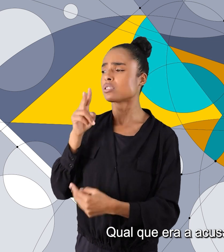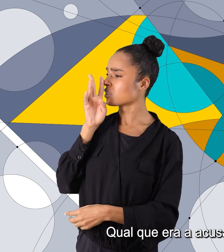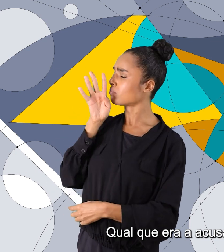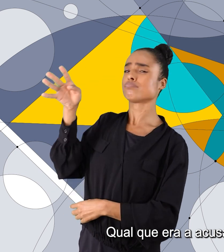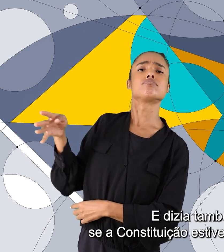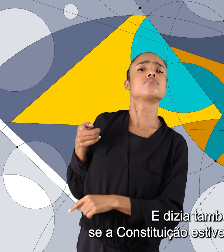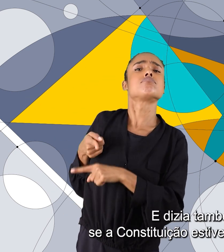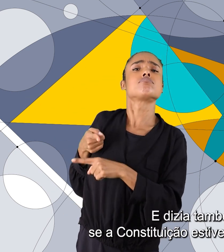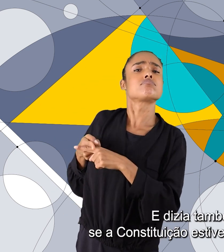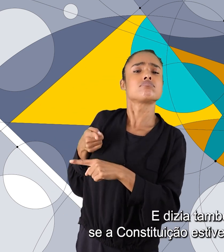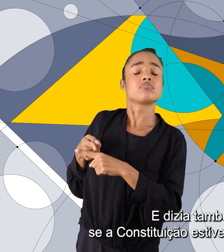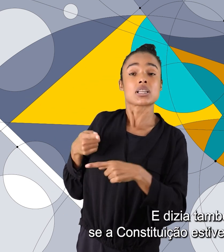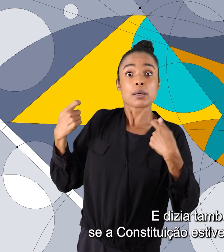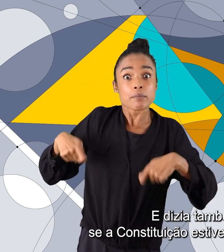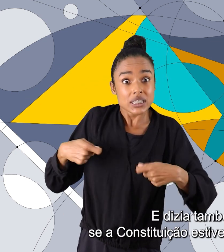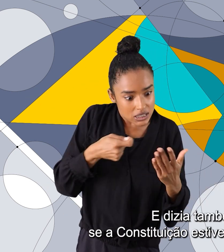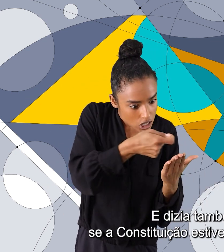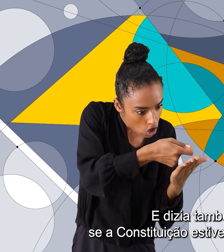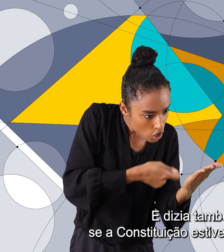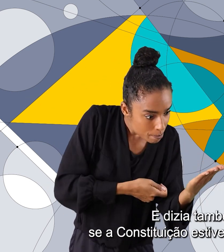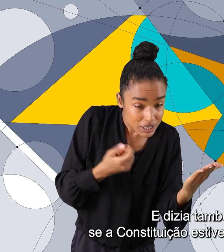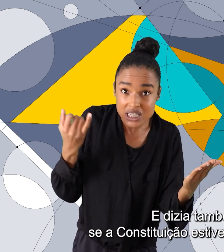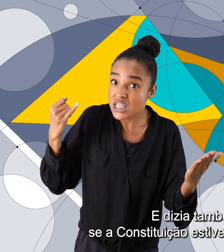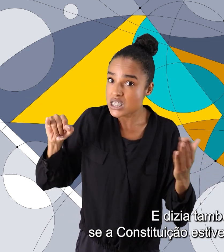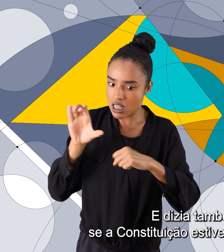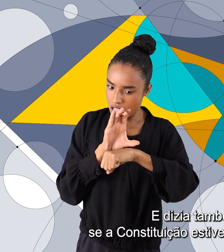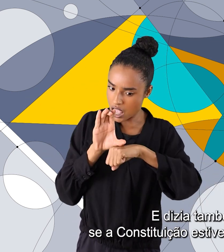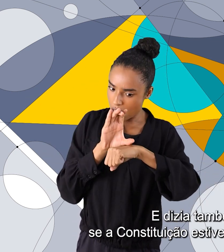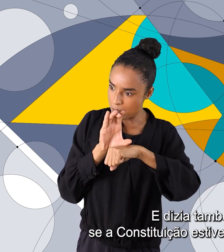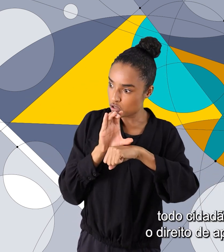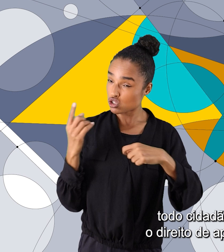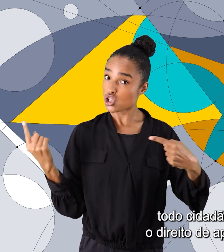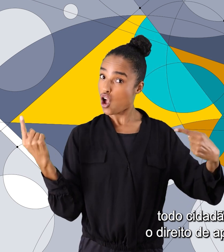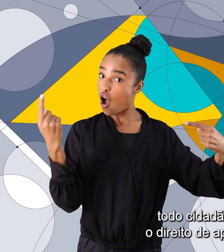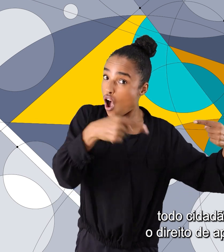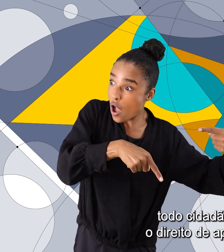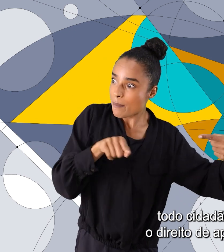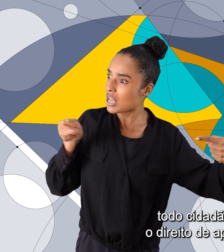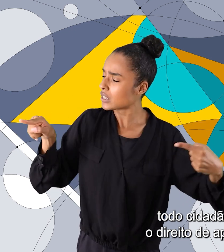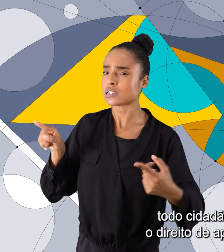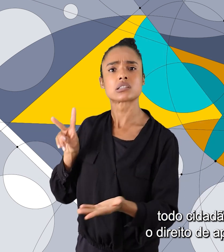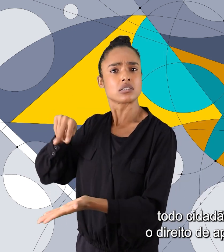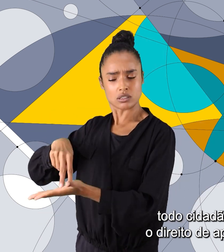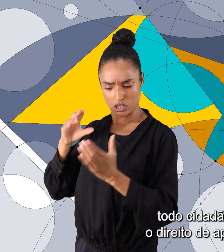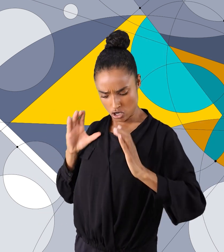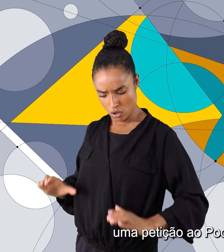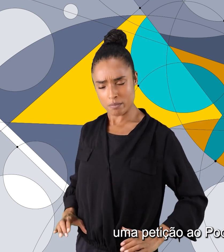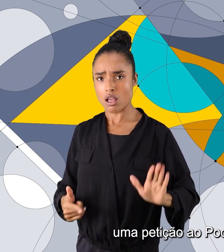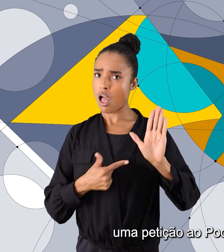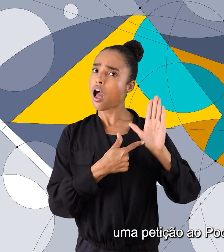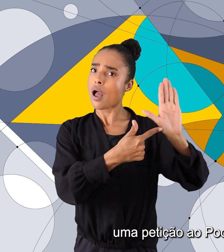contra ele. E dizia também que se a Constituição estivesse sendo violada, todo cidadão tinha o direito de apresentar